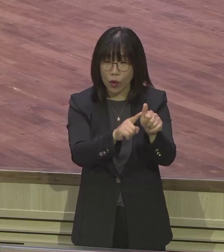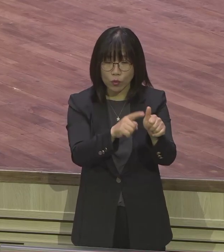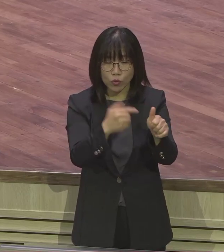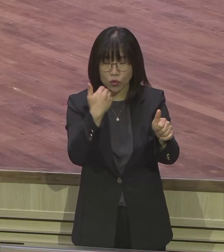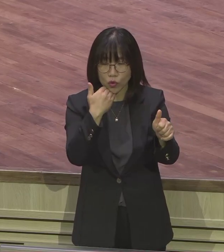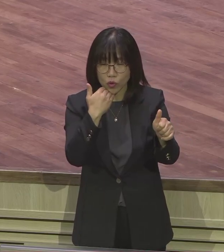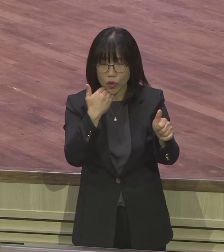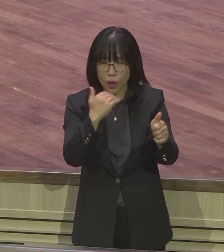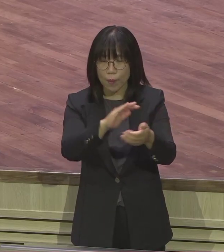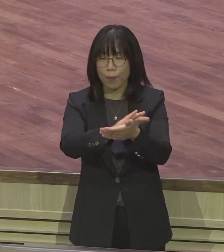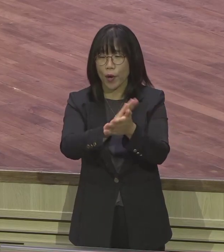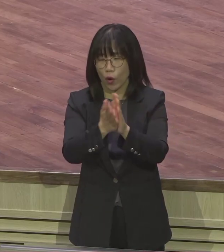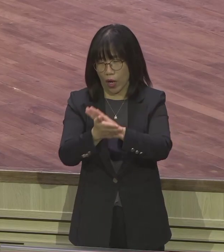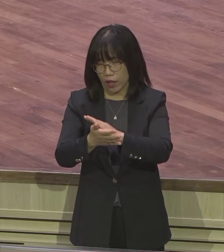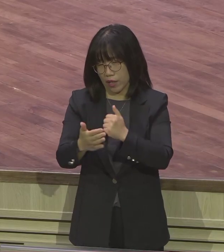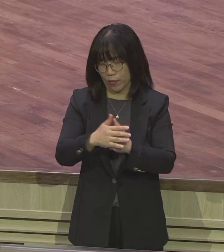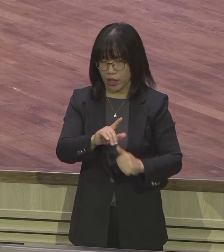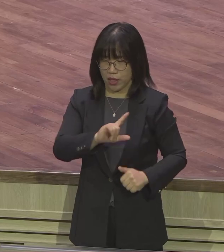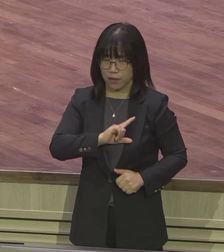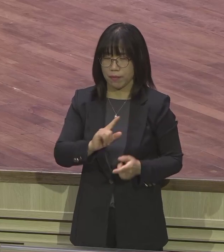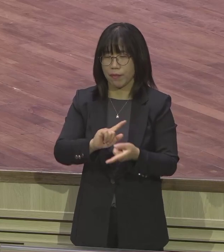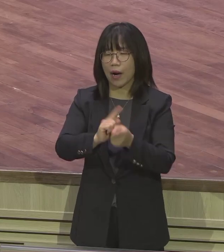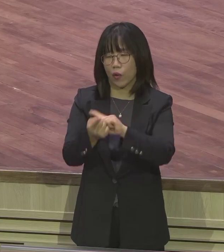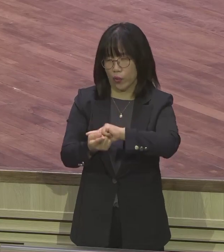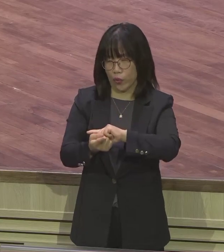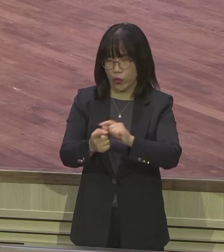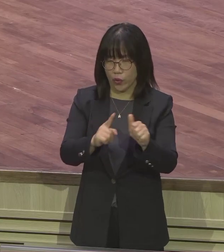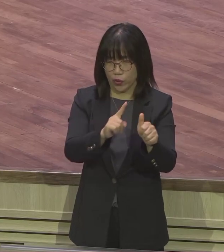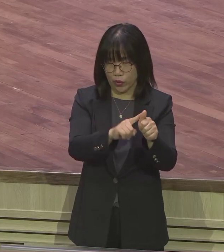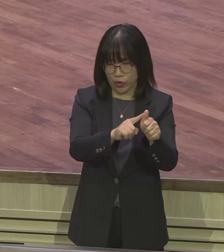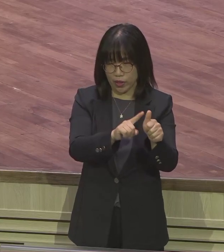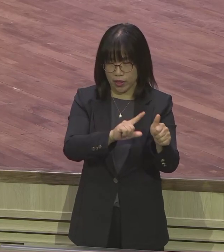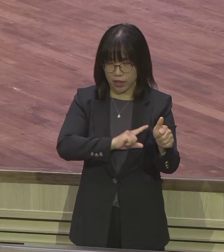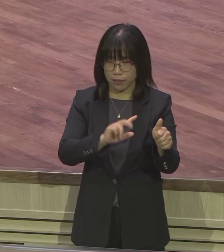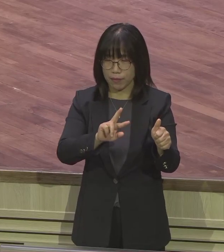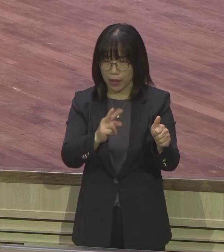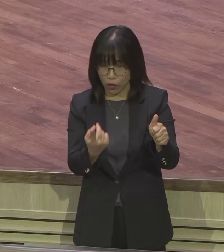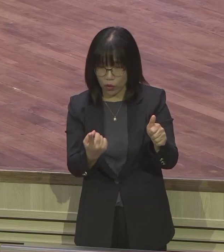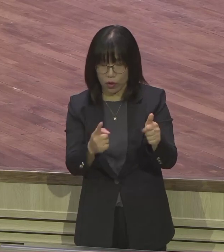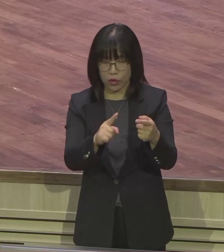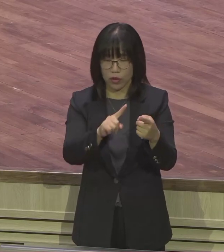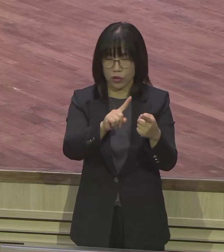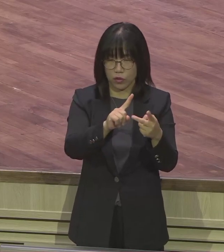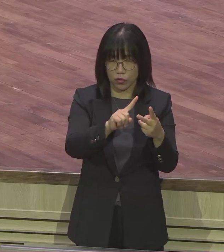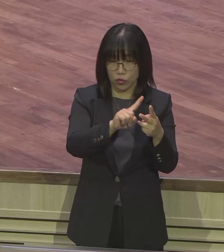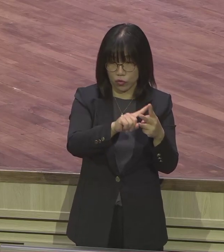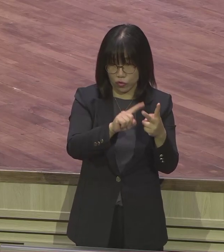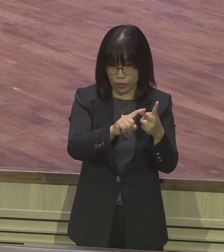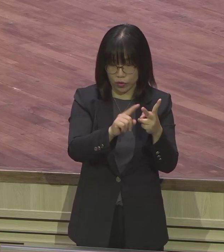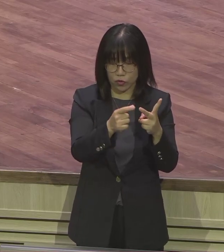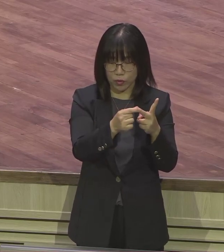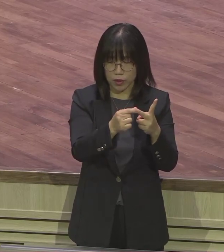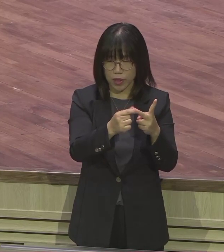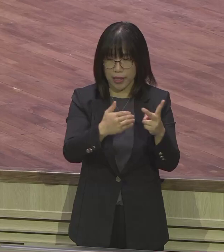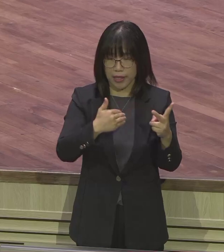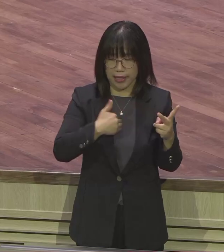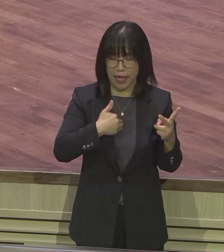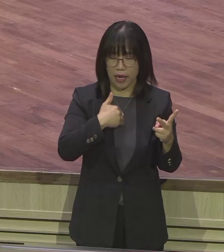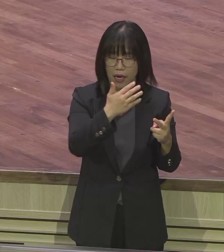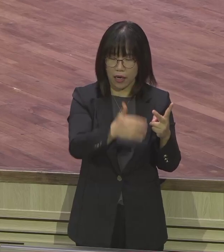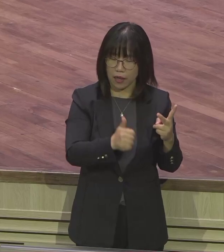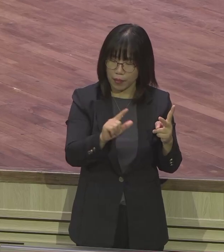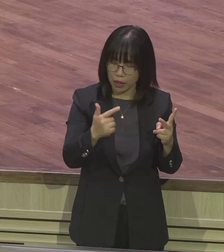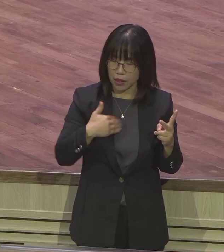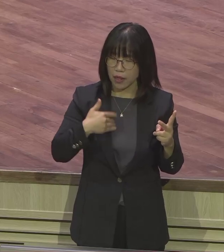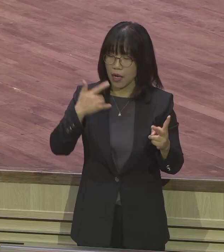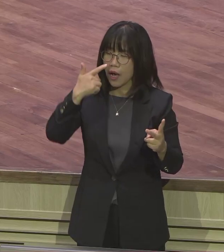이 야곱의 언약적 이름인 이스라엘, 그리고 자기의 하나님이 아니라 자기